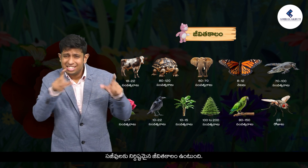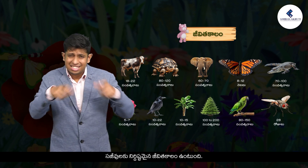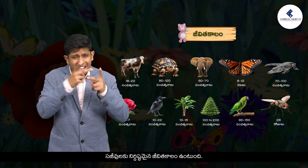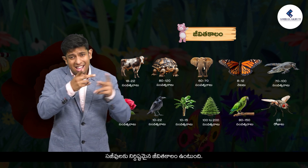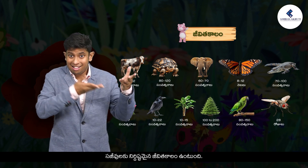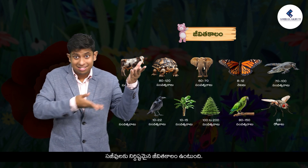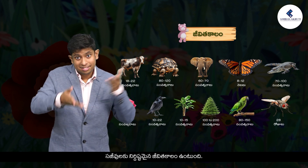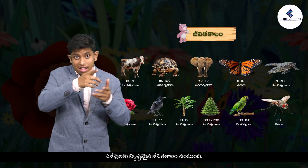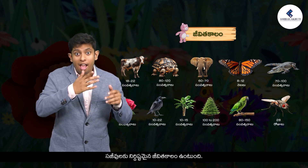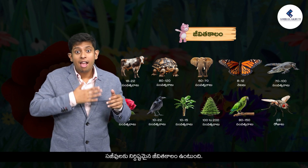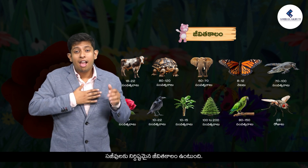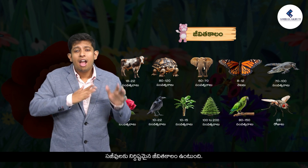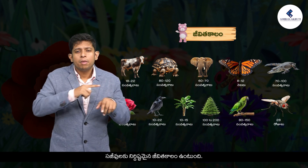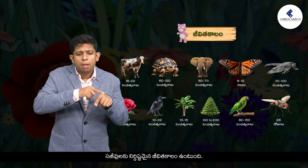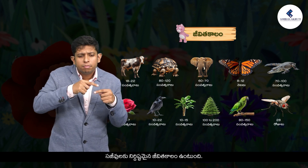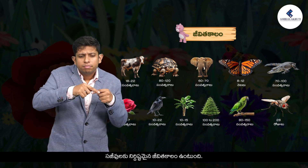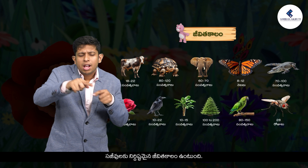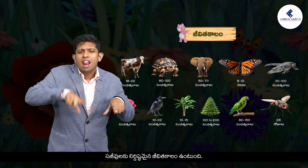ఉంటుంది.